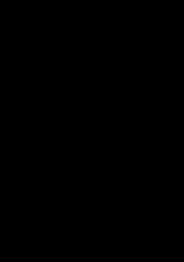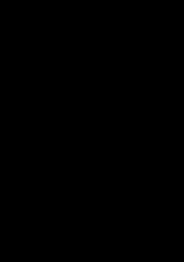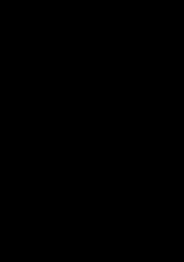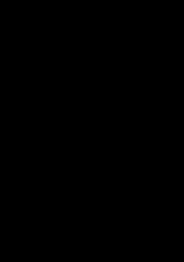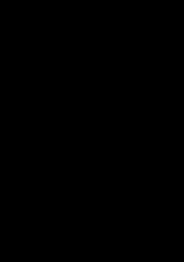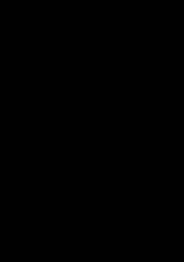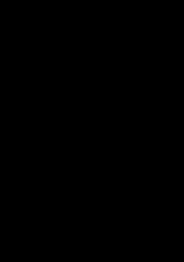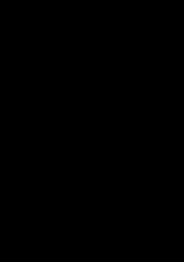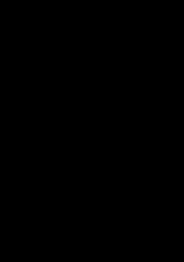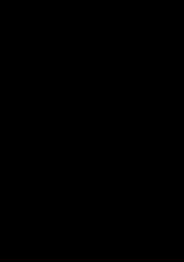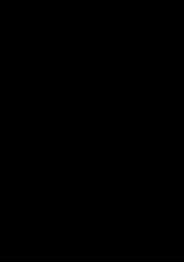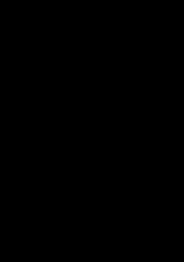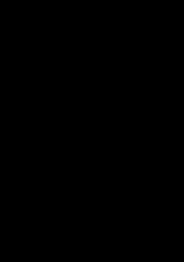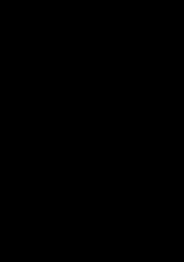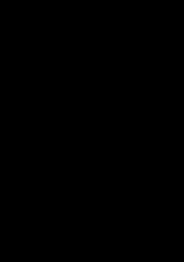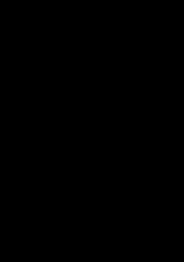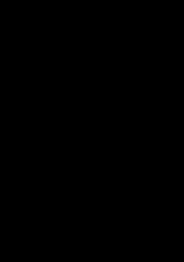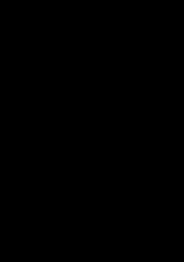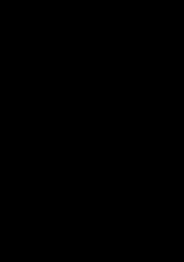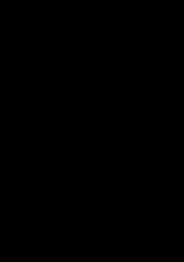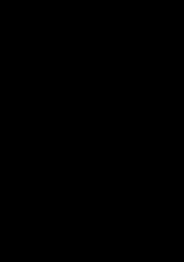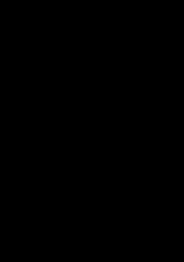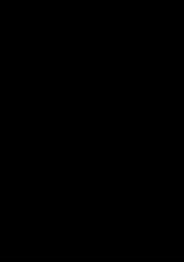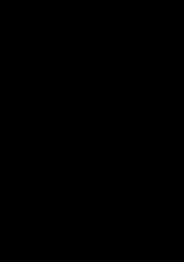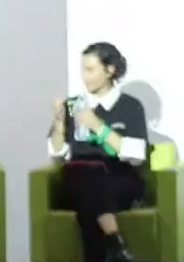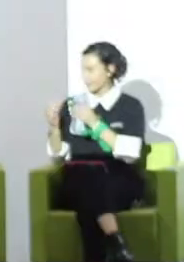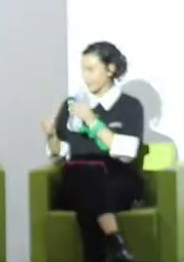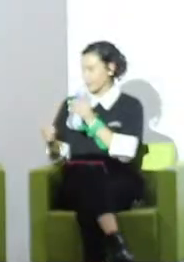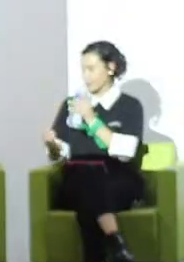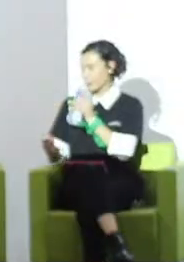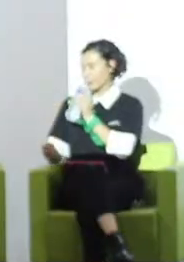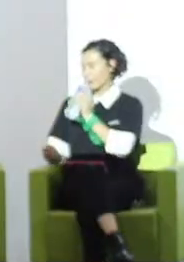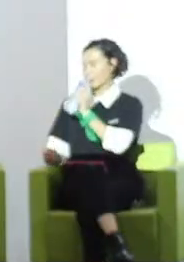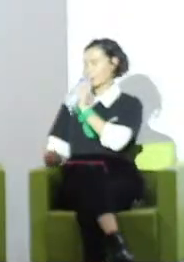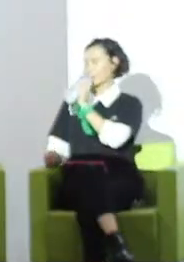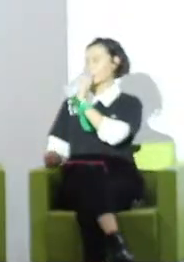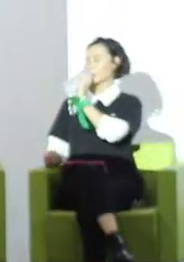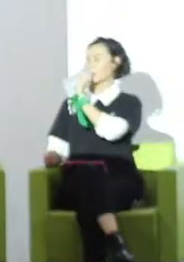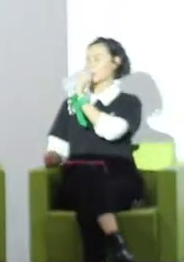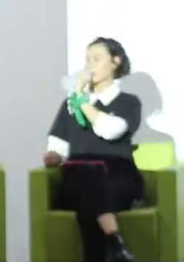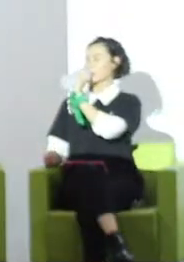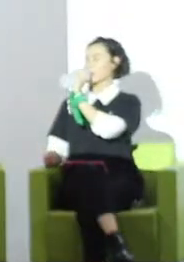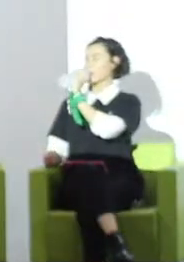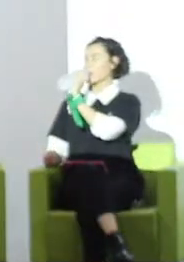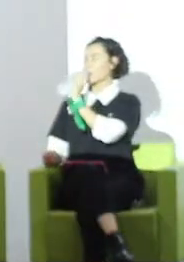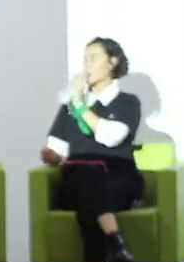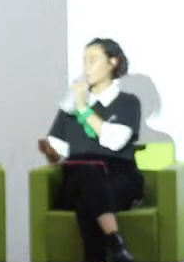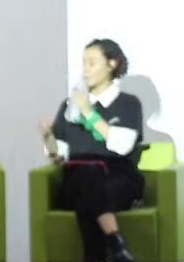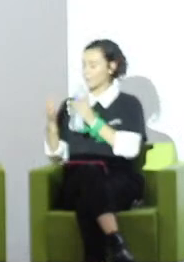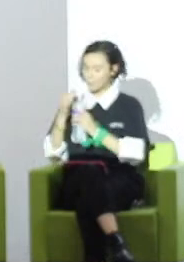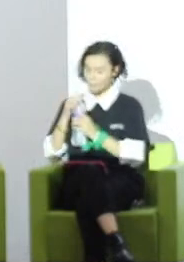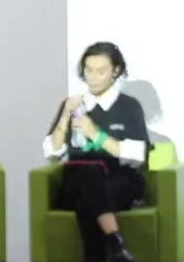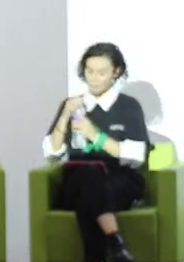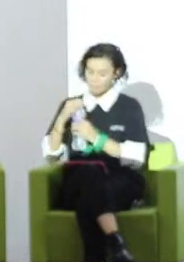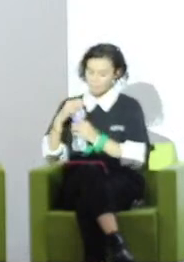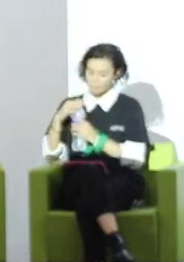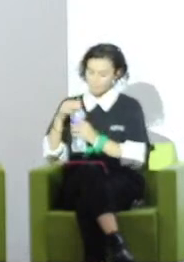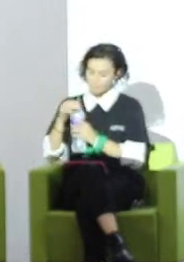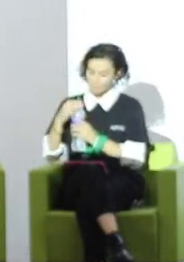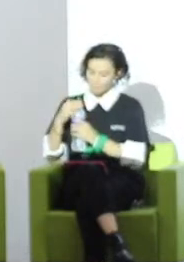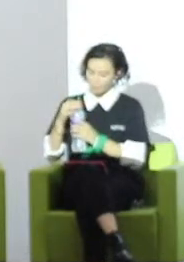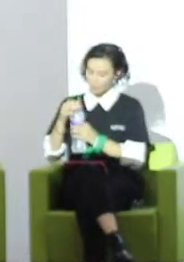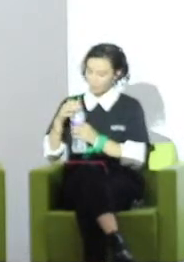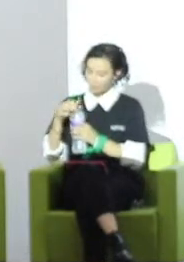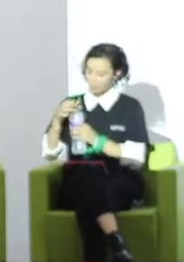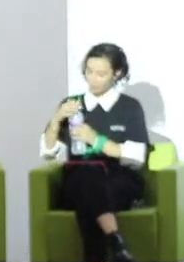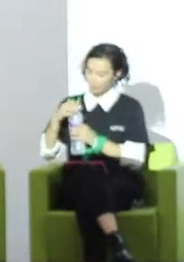eso es un placer contar con la presencia de ustedes cuatro cuatro personas que se han acercado al